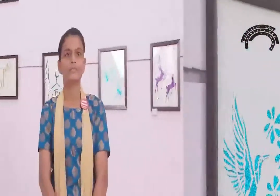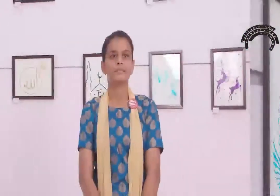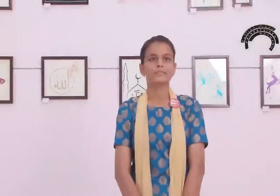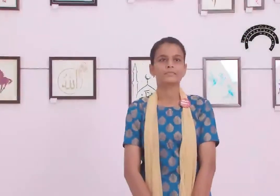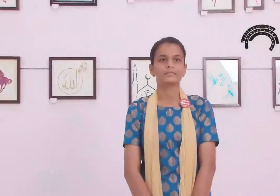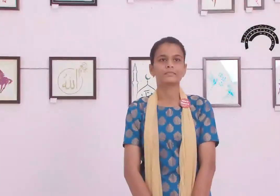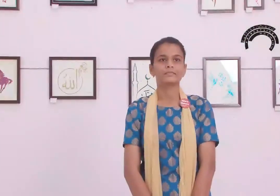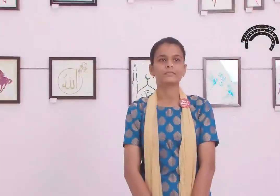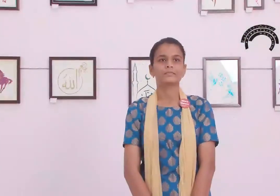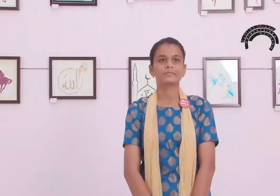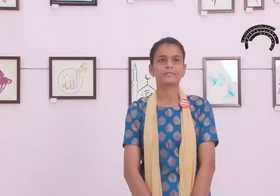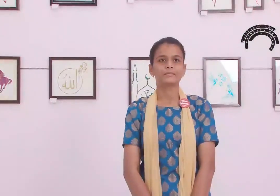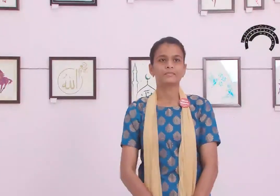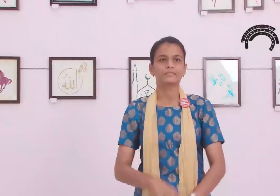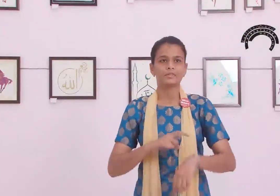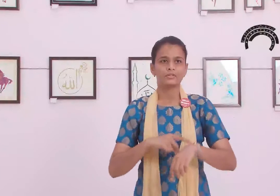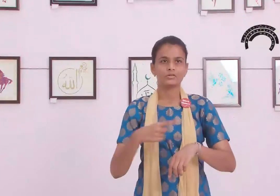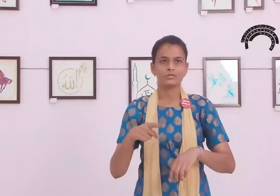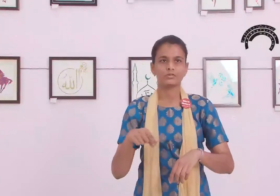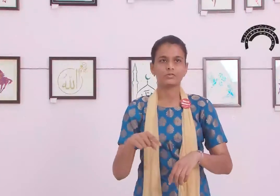કેટલા સમયથી પેઇન્ટિંગ કરો છો?